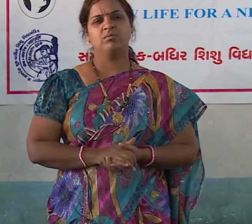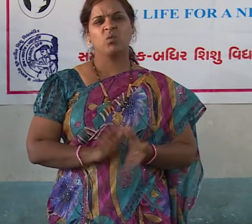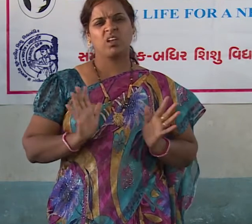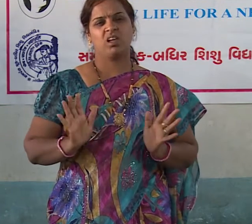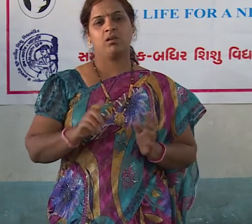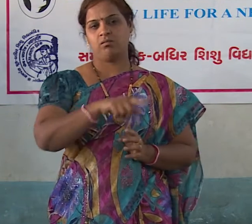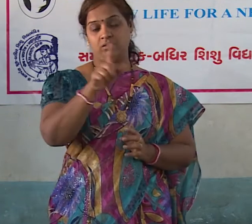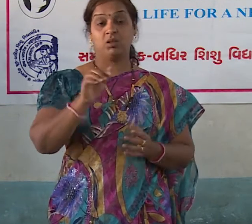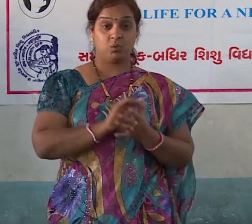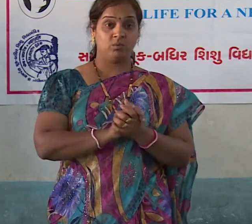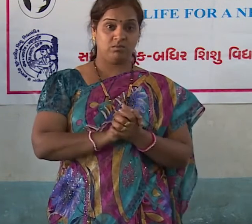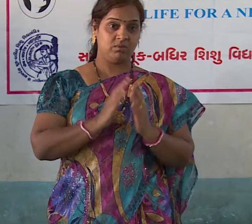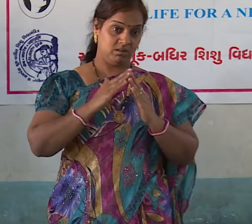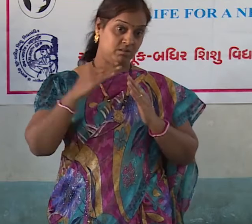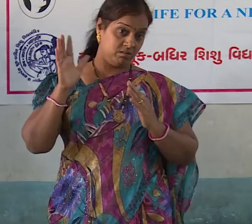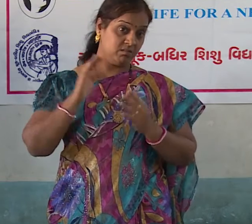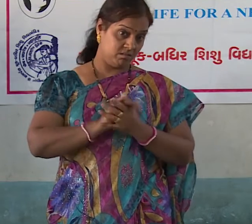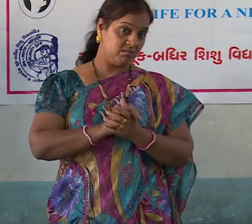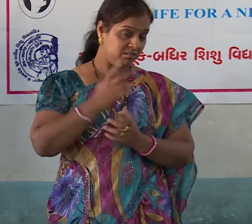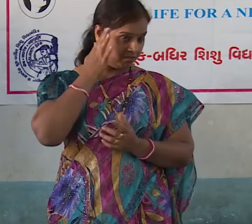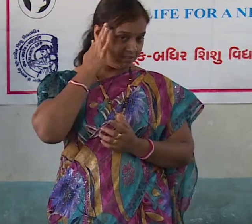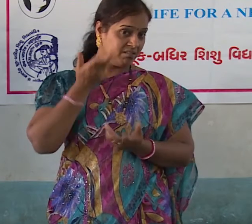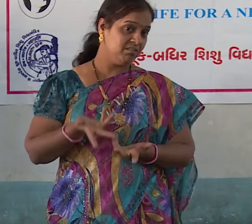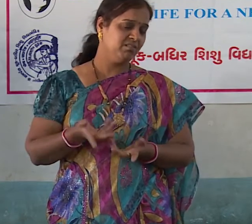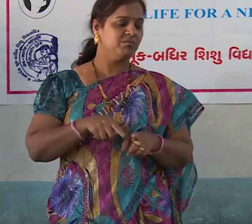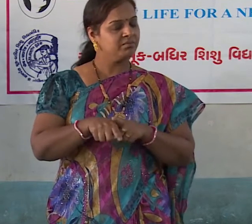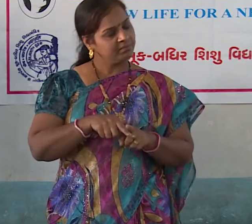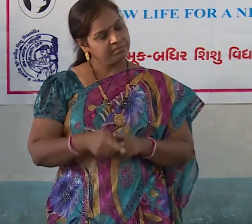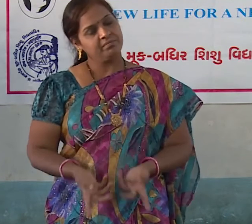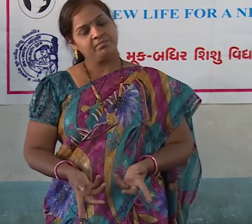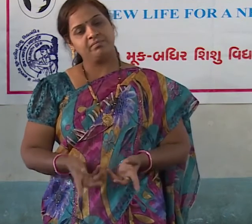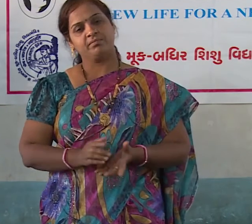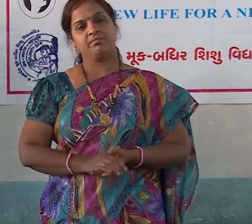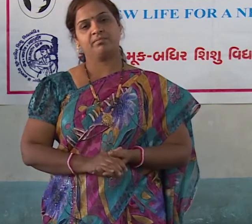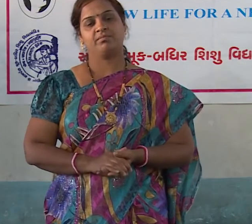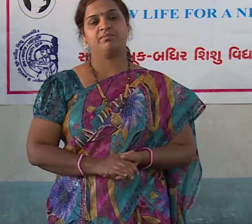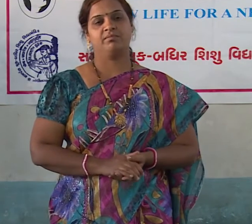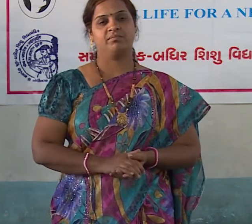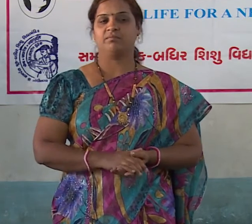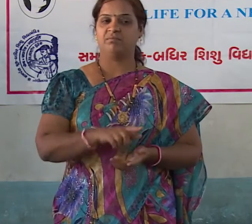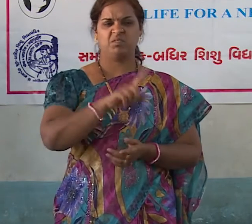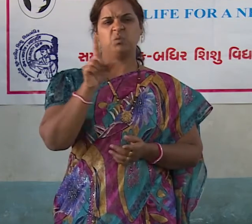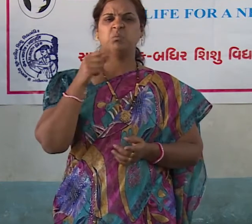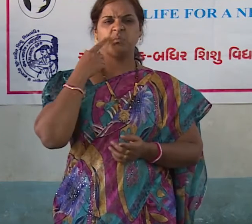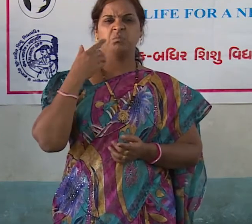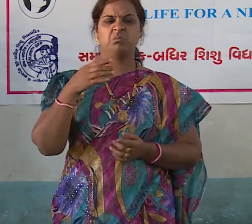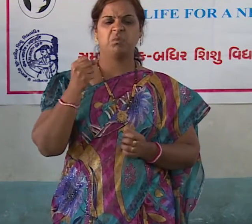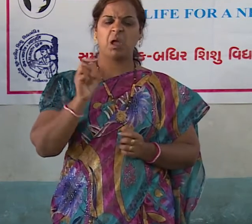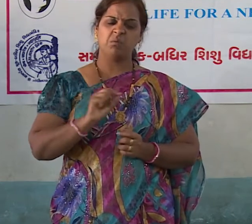जाए। वो तो अपने आप याद आ रही। उसके ऊपर दिखाया है कि एक व्यक्ति है, वो ऑफिस में काम करने वाला